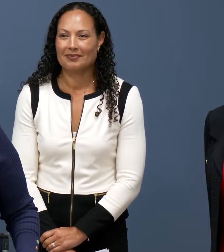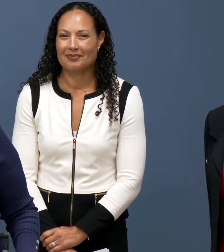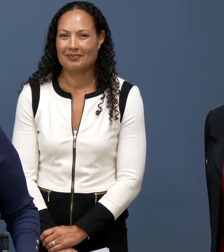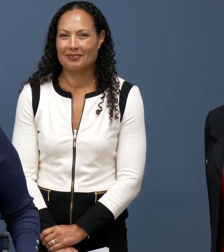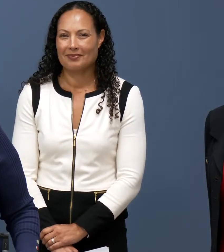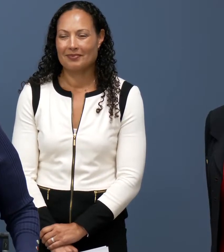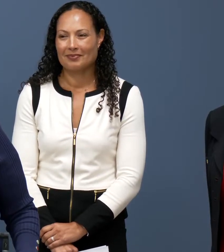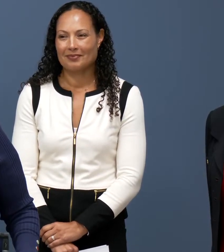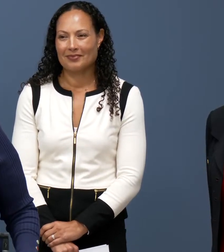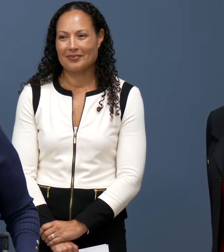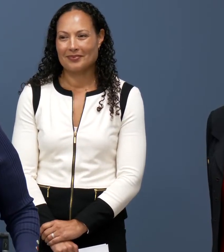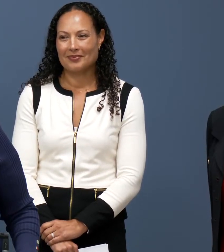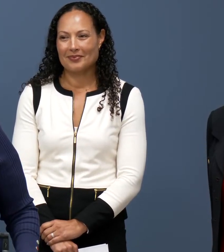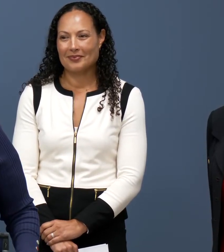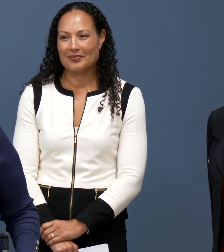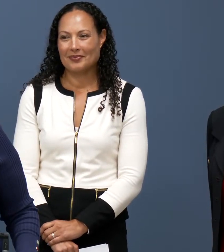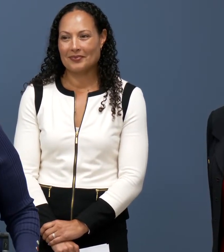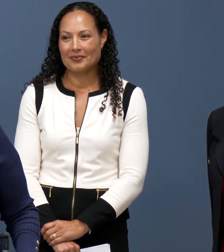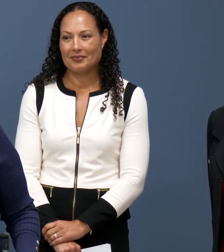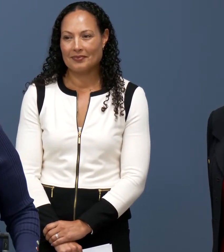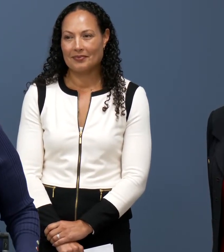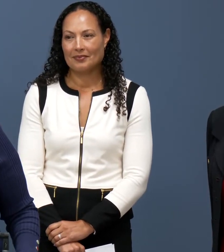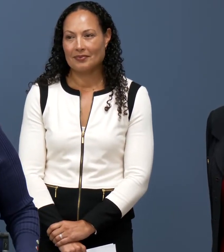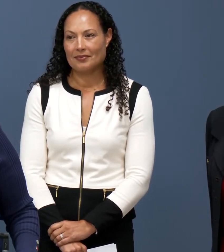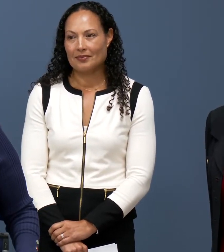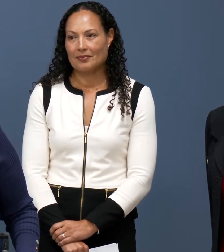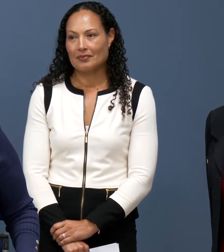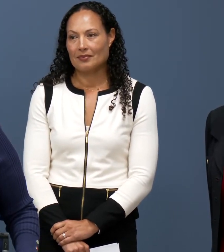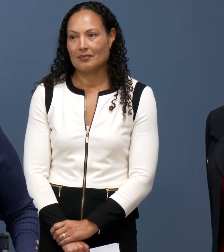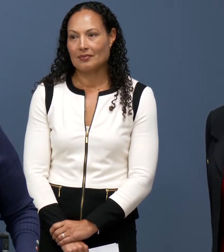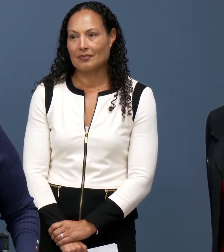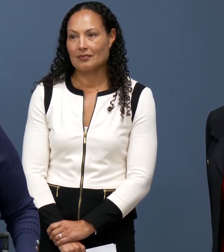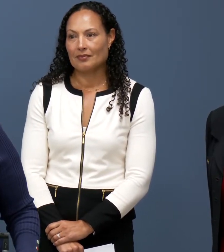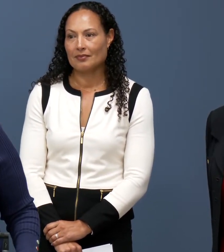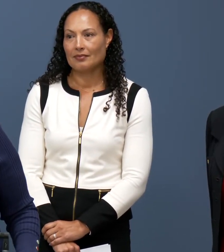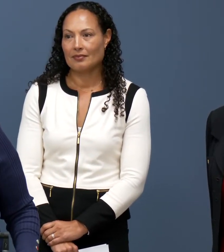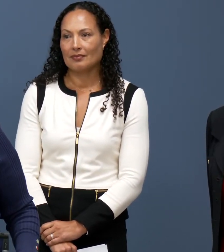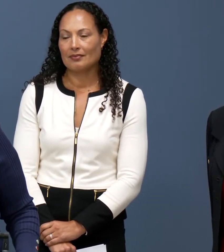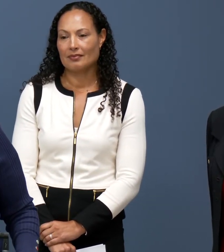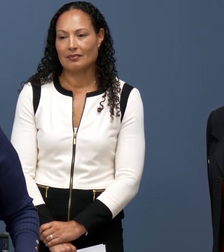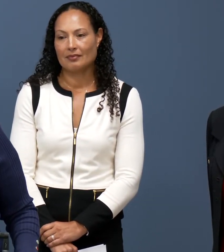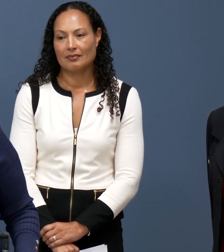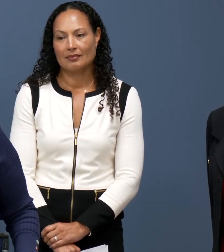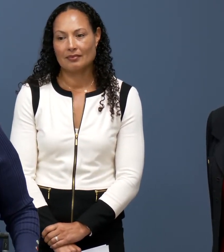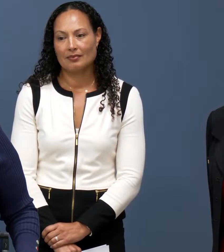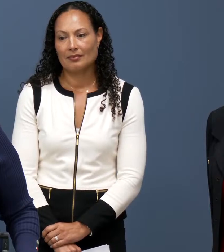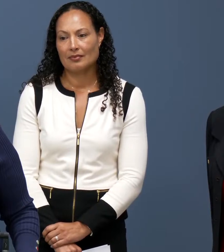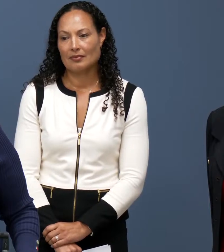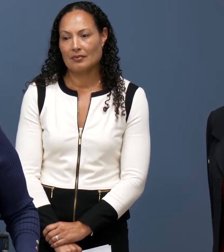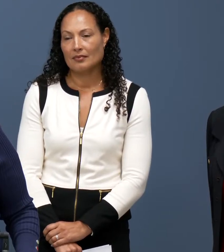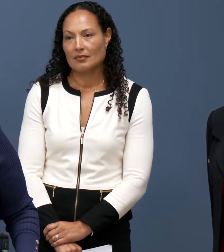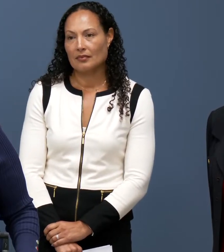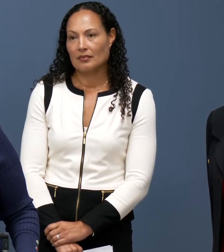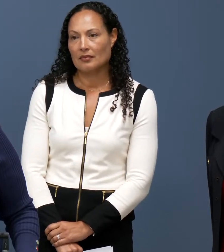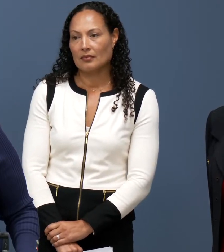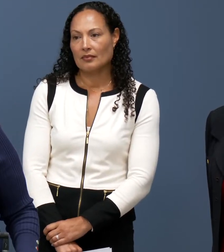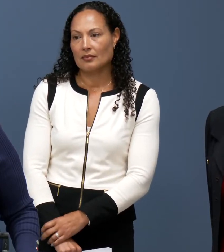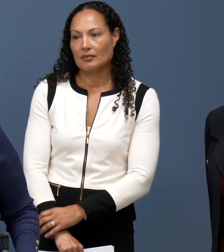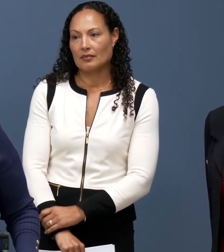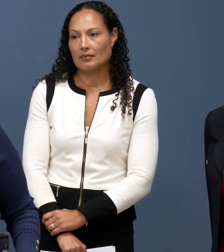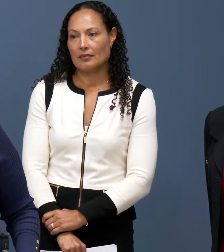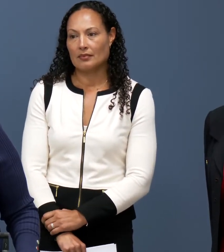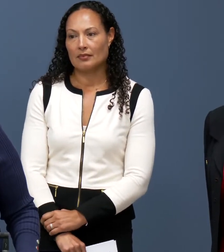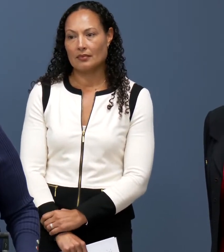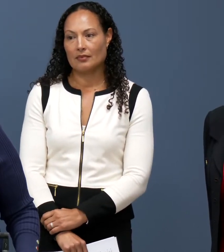se redujo en un 35% el número de personas sin hogar entre las personas de origen asiático o isleños del